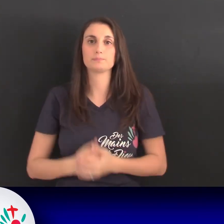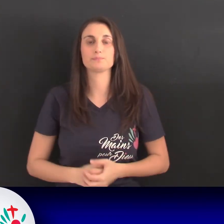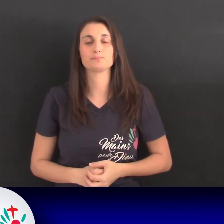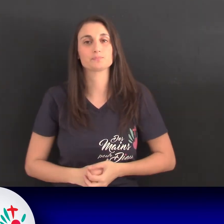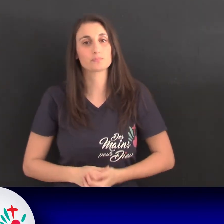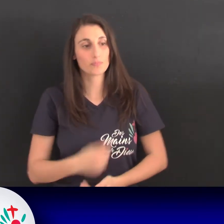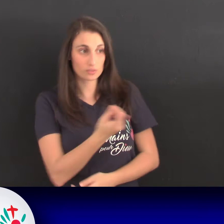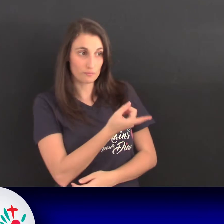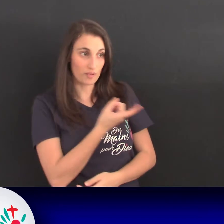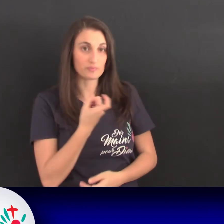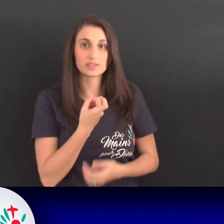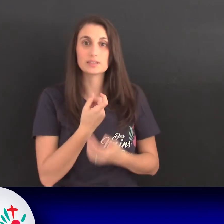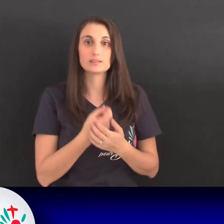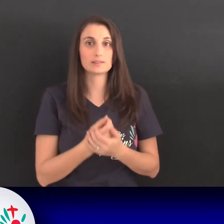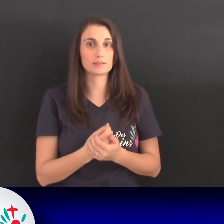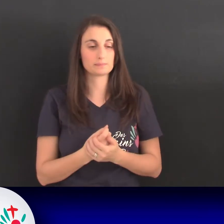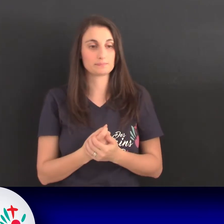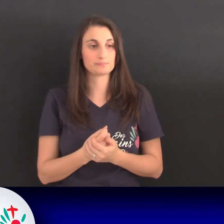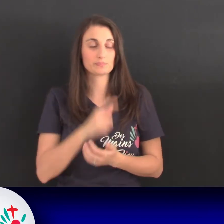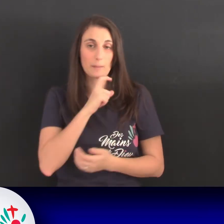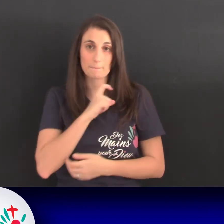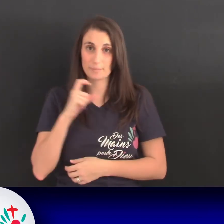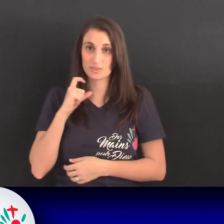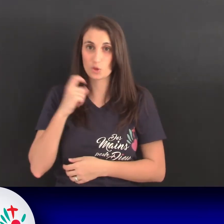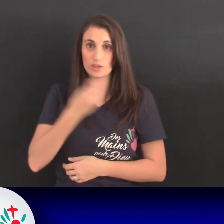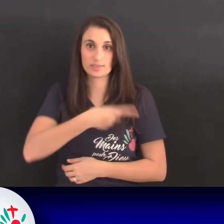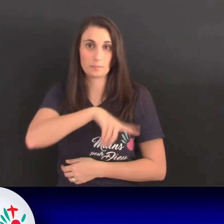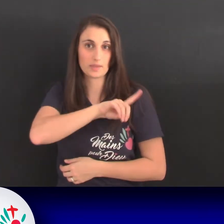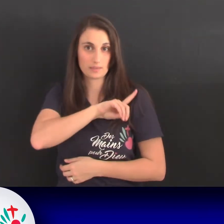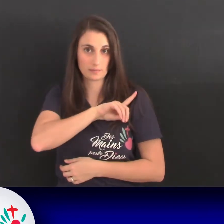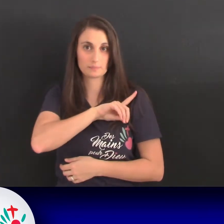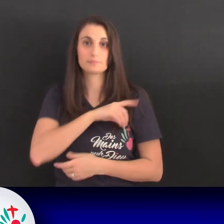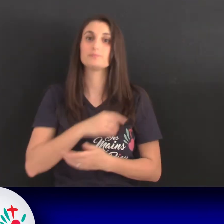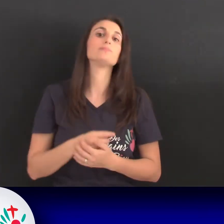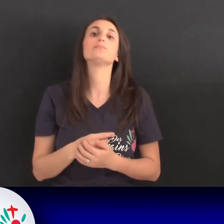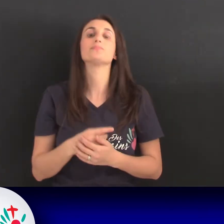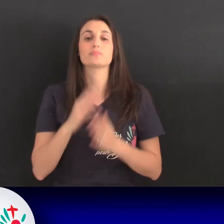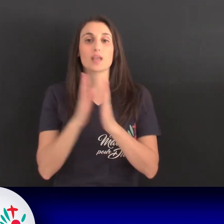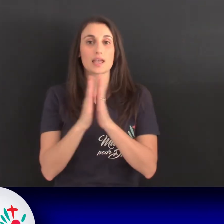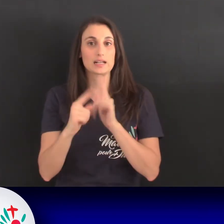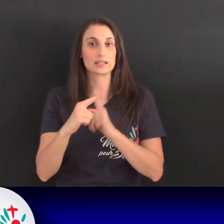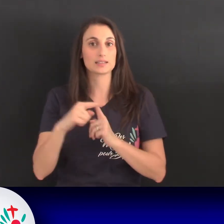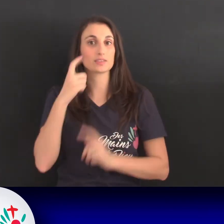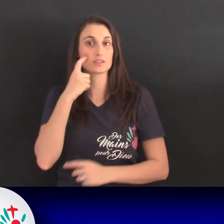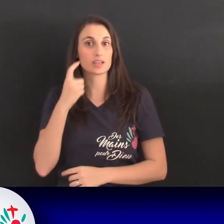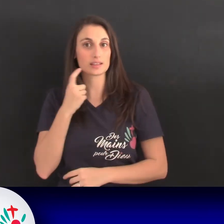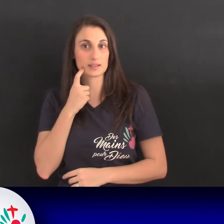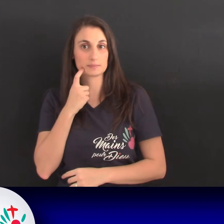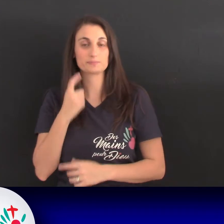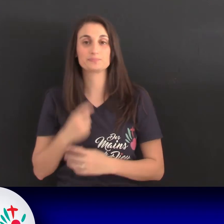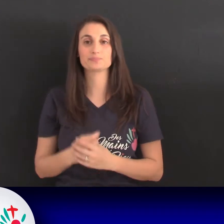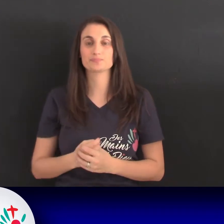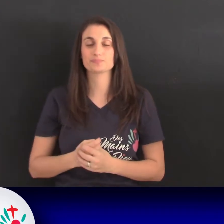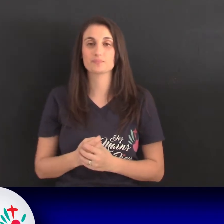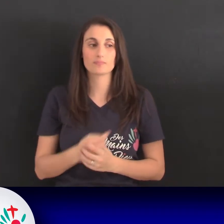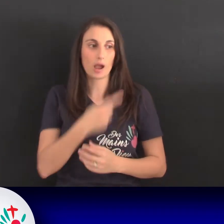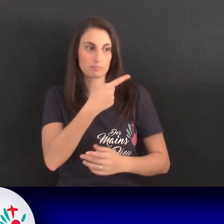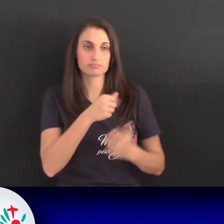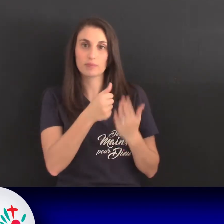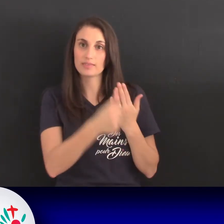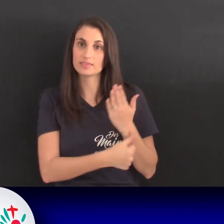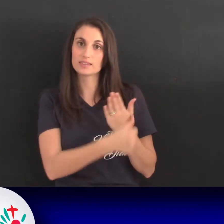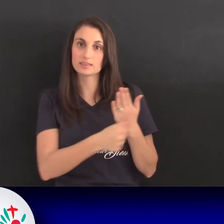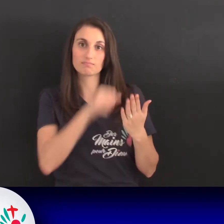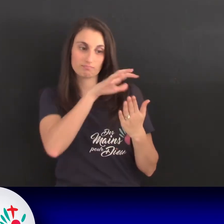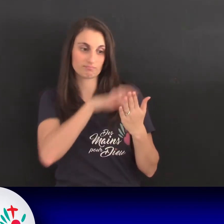Je vais inviter sans plus tarder le pasteur Damiano de l'église de Châtellenoux qui va nous partager un